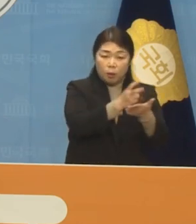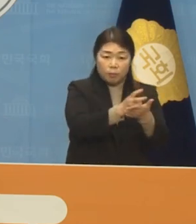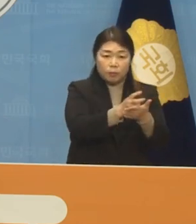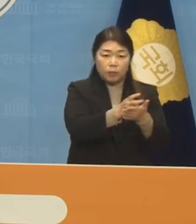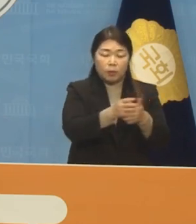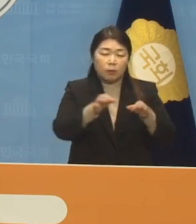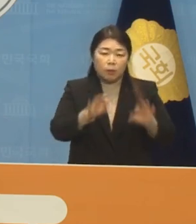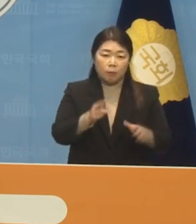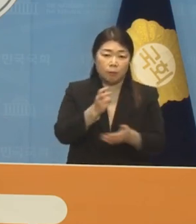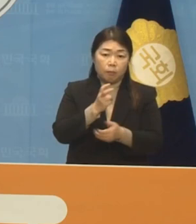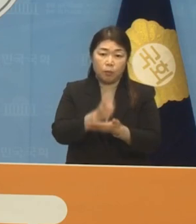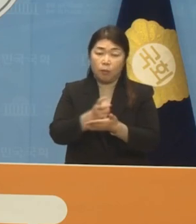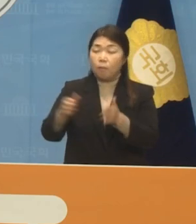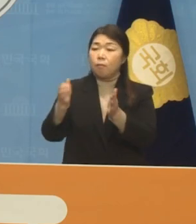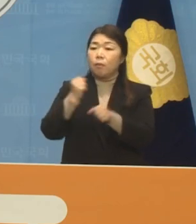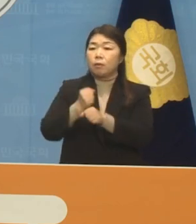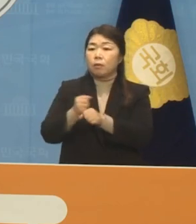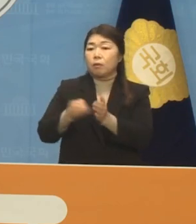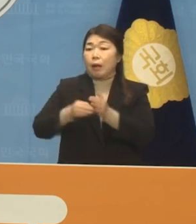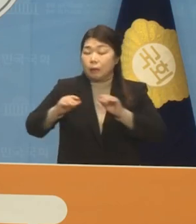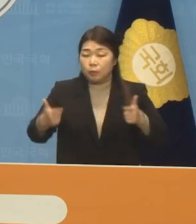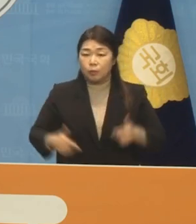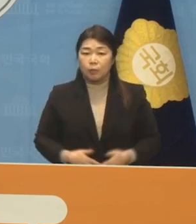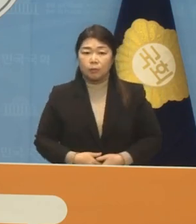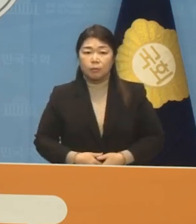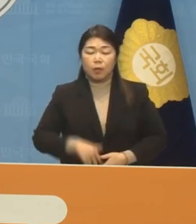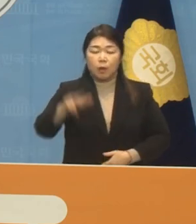그냥 만들어진 것이 아닙니다. 바로